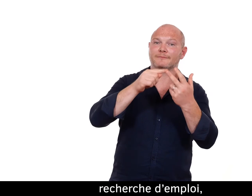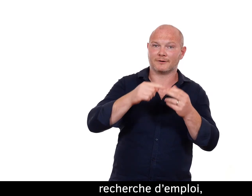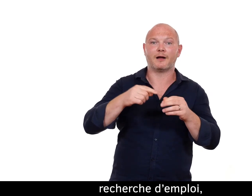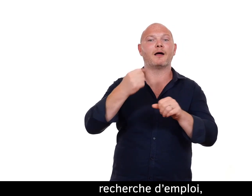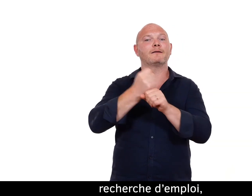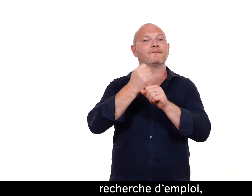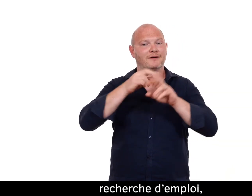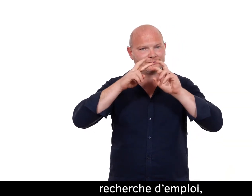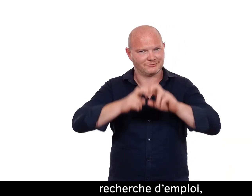Recherche d'emploi,